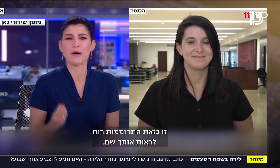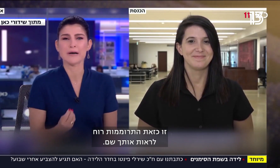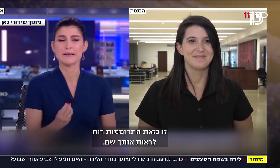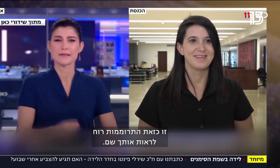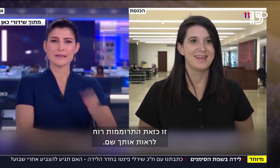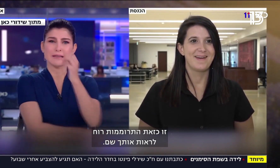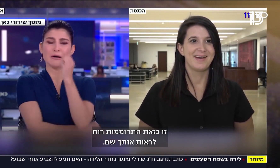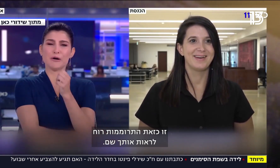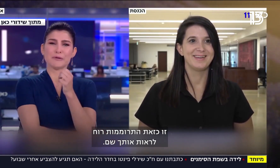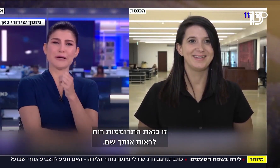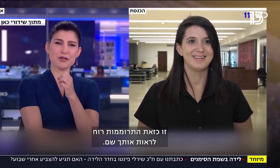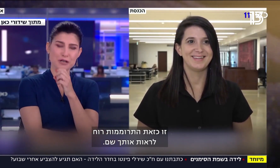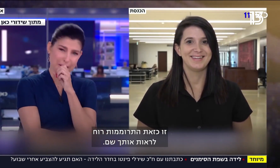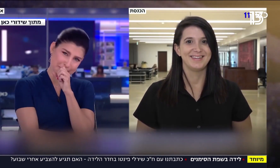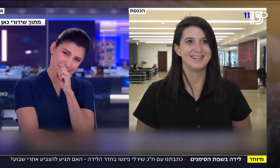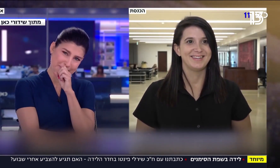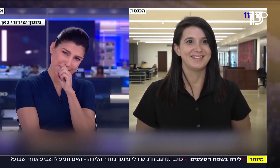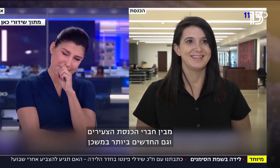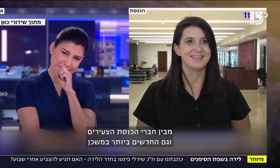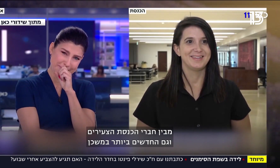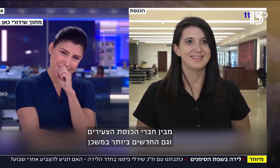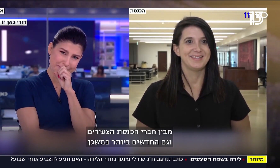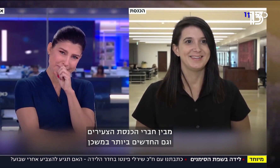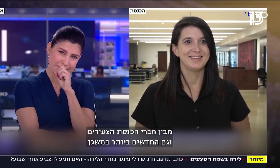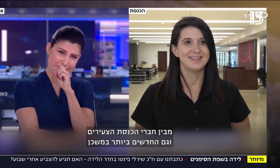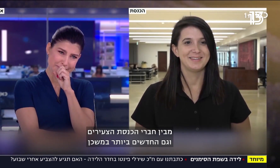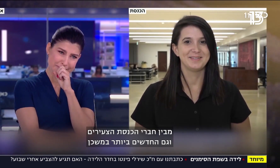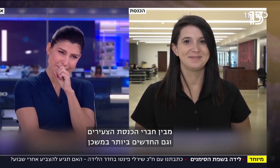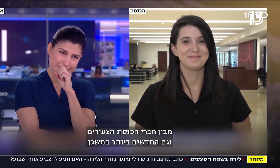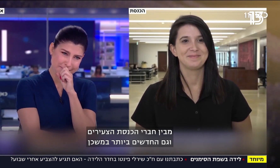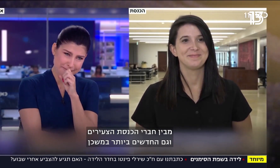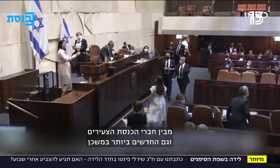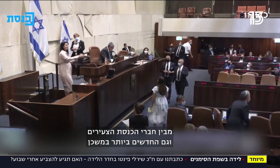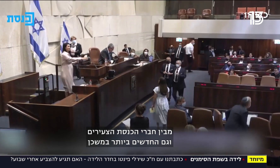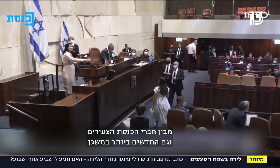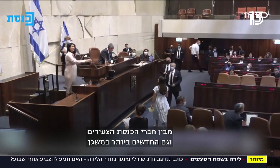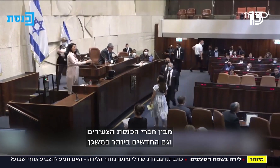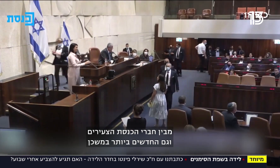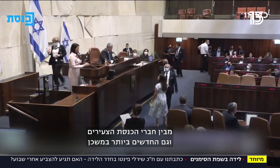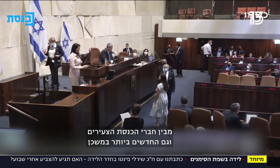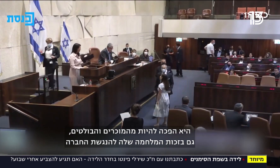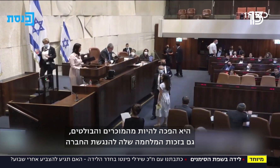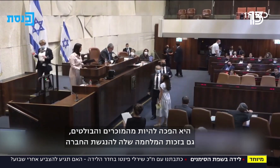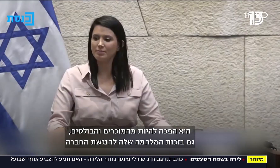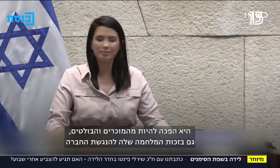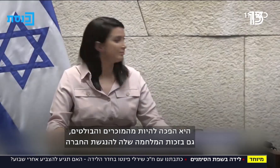רוח לראות אותך שם. מבין חברי הכנסת הצעירים וגם החדשים ביותר במשכן, היא הפכה להיות